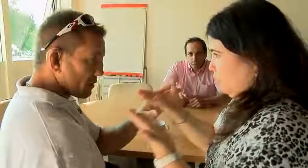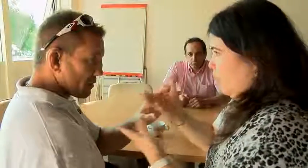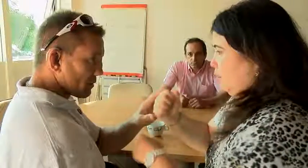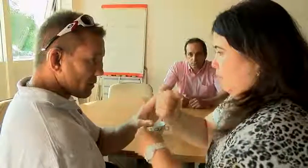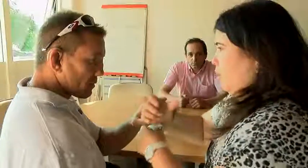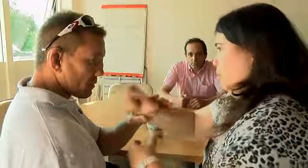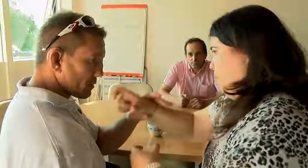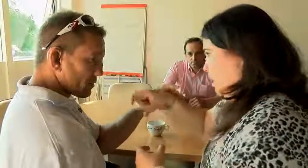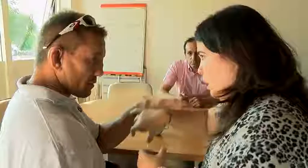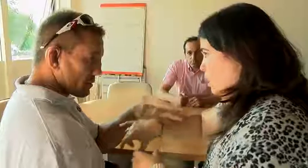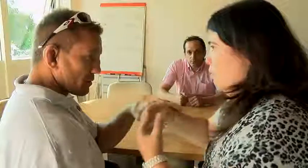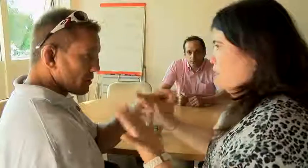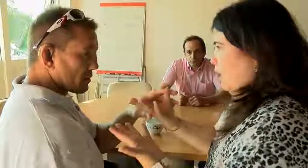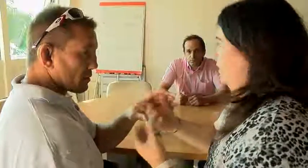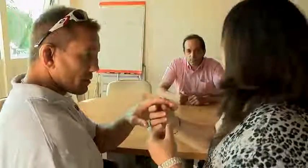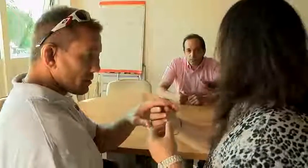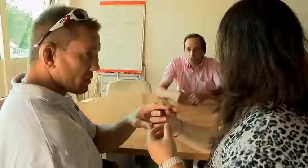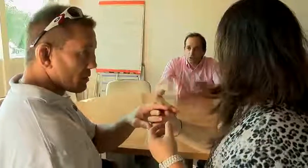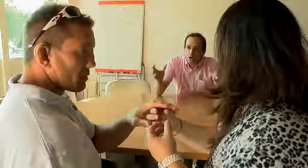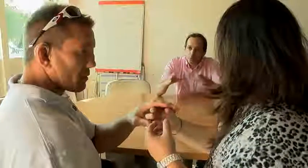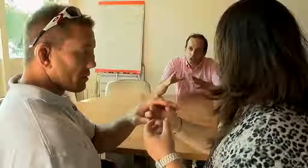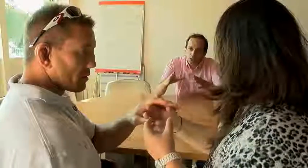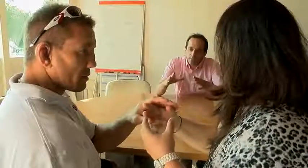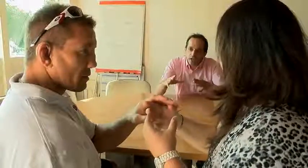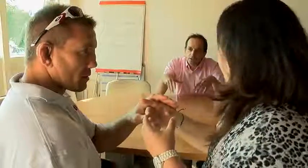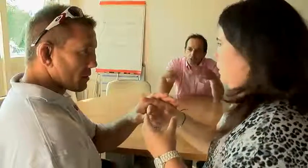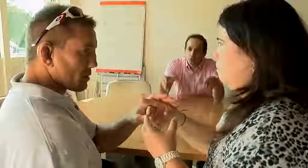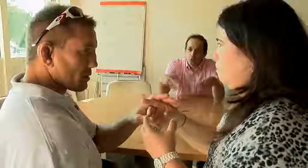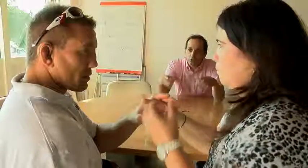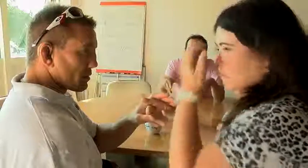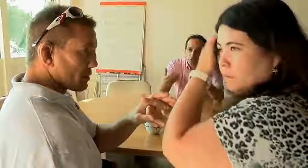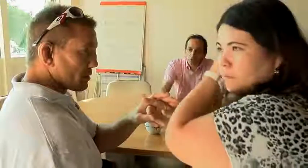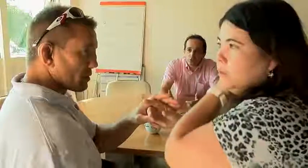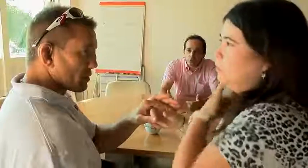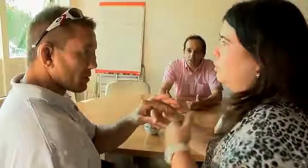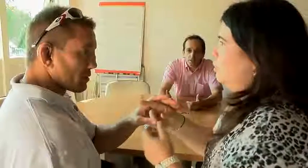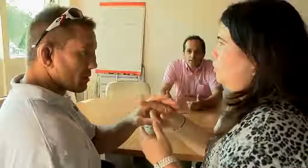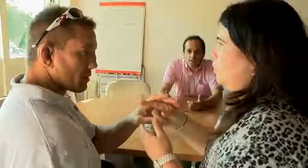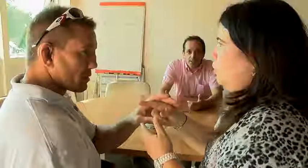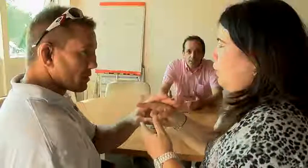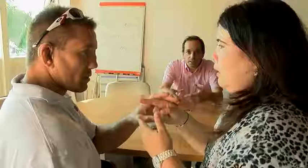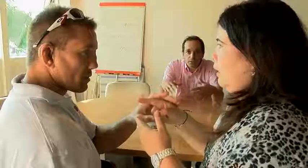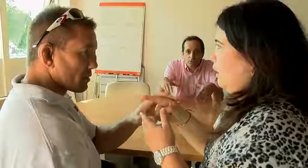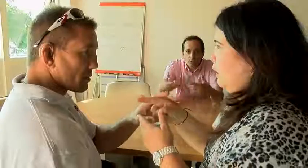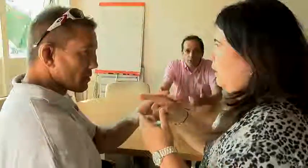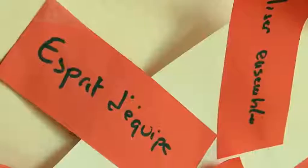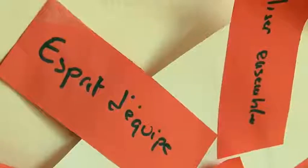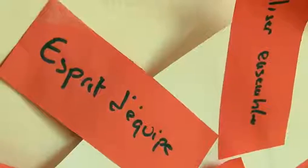ça, voilà. De le rapprocher à ce que nous, on fait tous les jours aussi ici, c'est-à-dire de réussir à faire